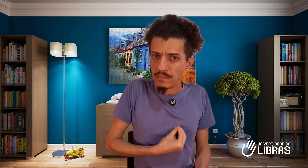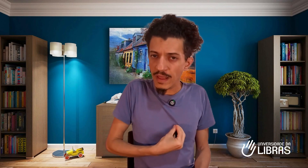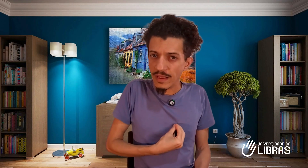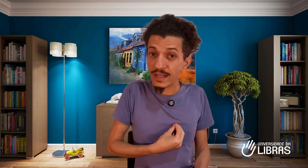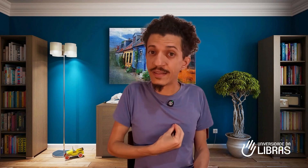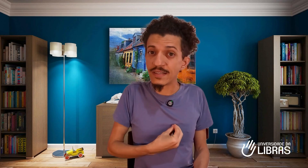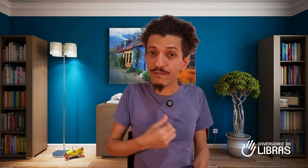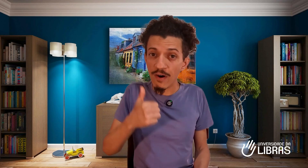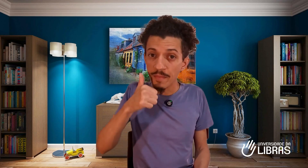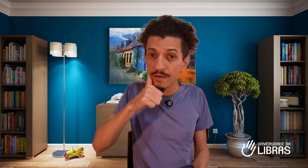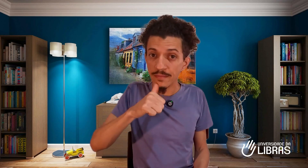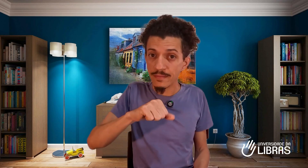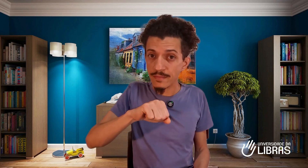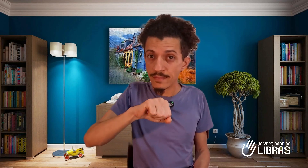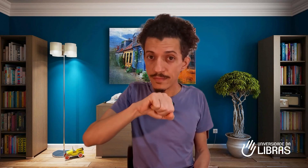Seria dessa forma.